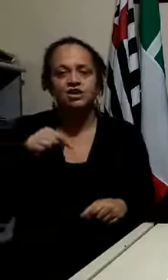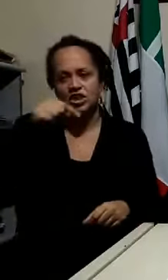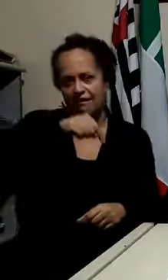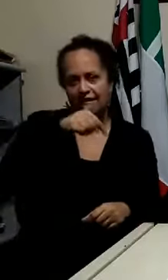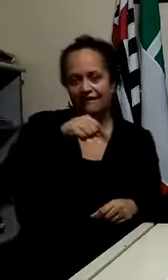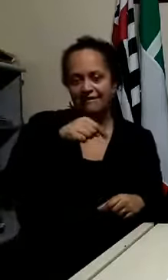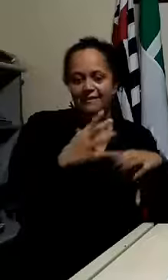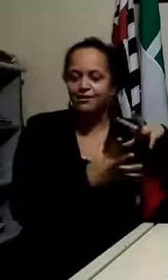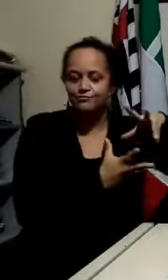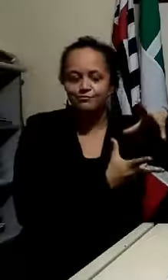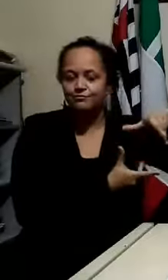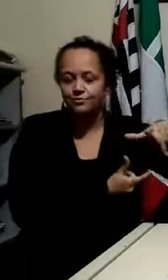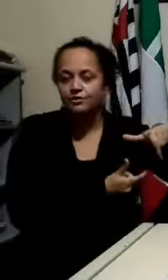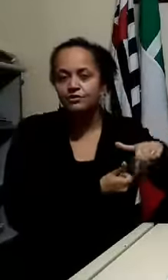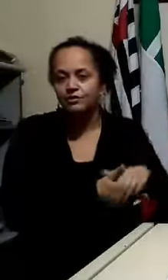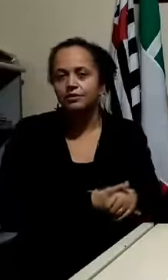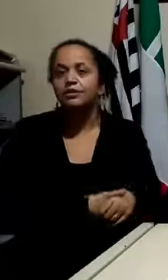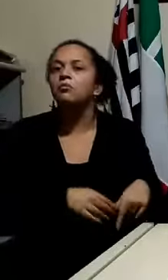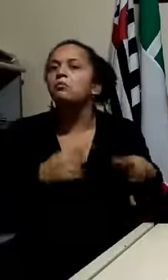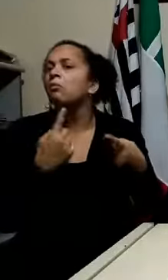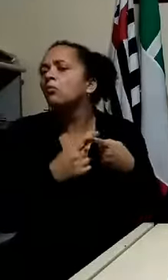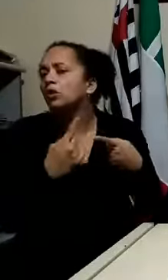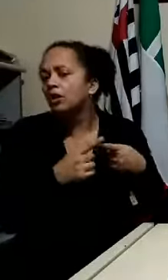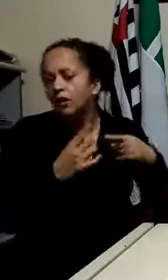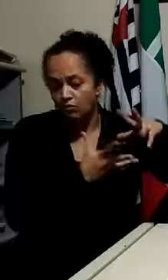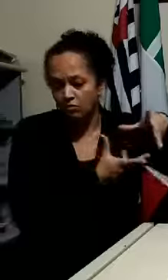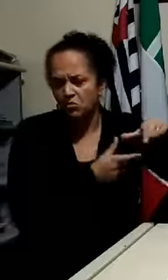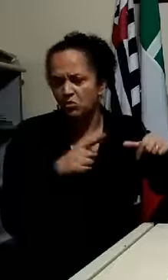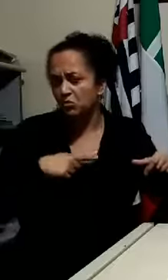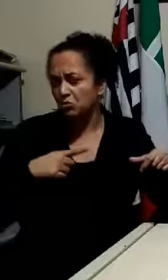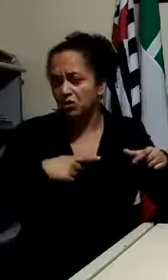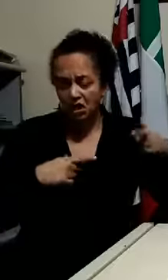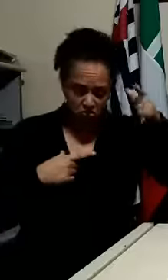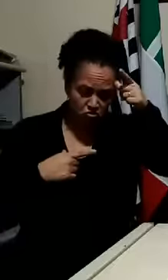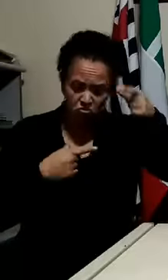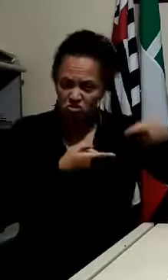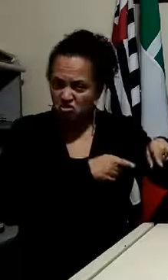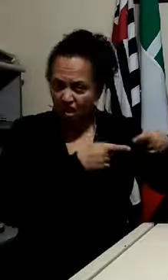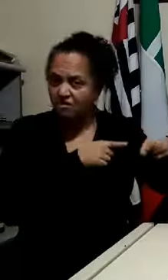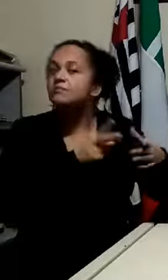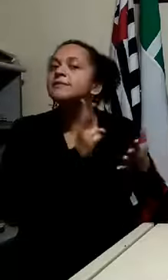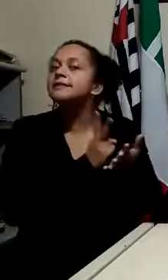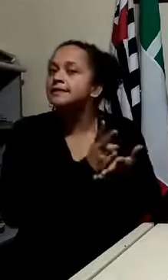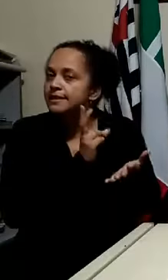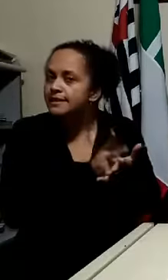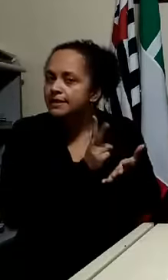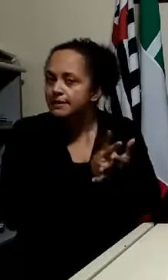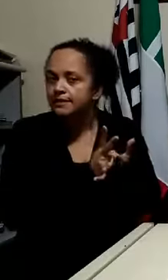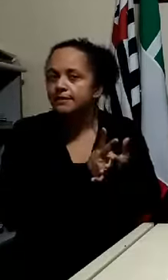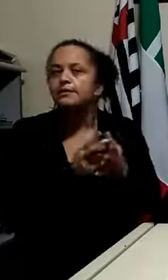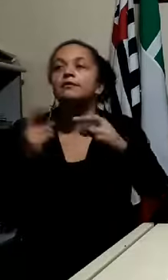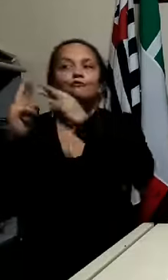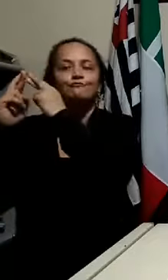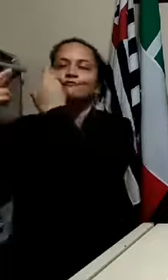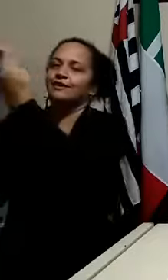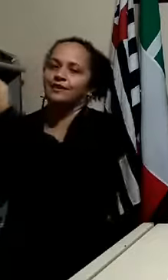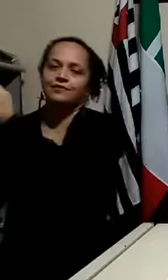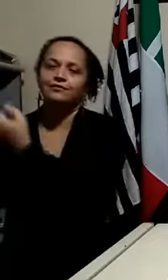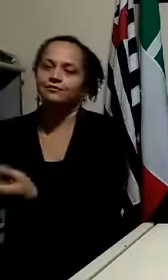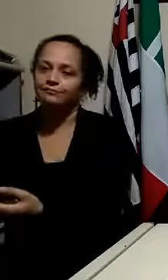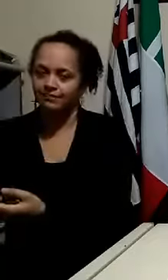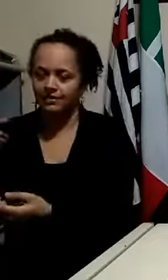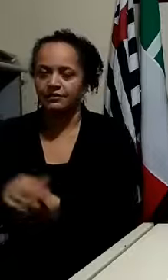mundo, que jaz no maligno. E vale lembrar a você que está nos assistindo, que uma vez